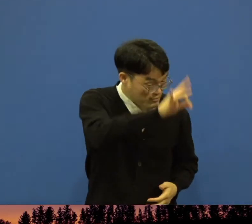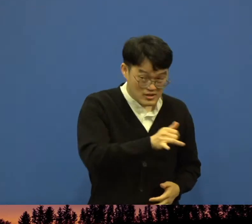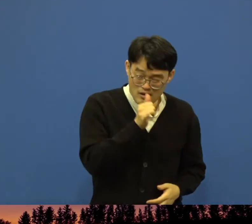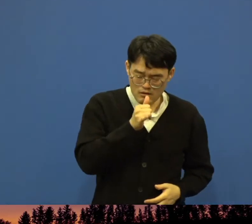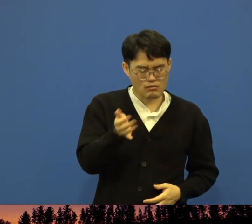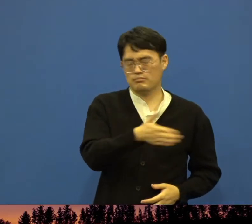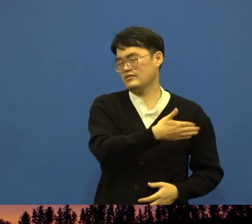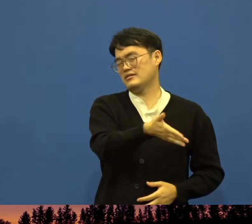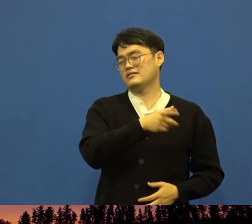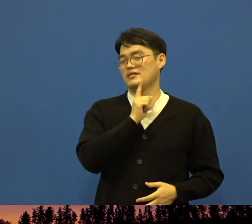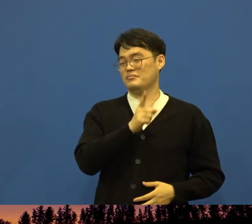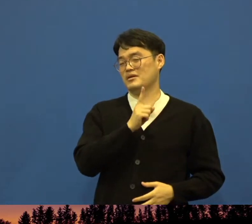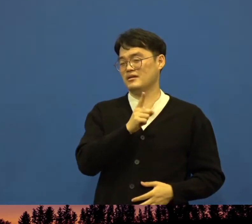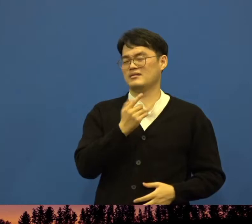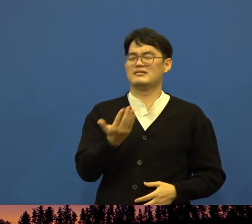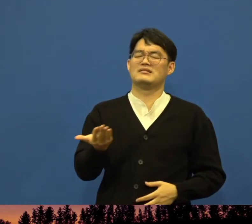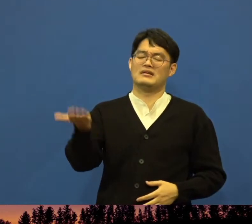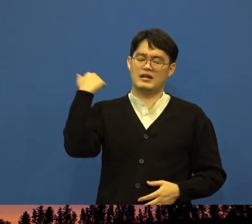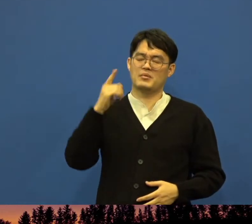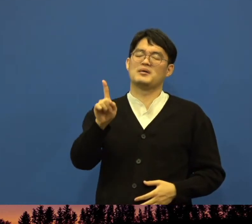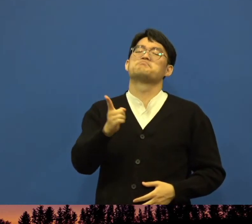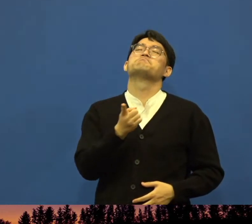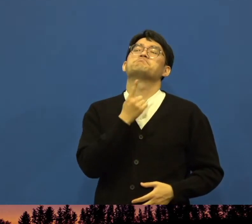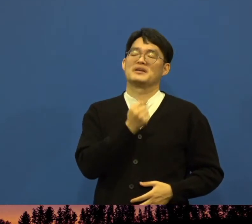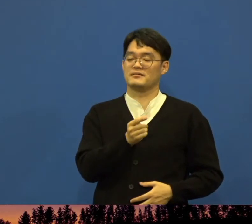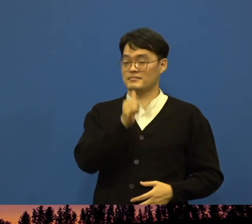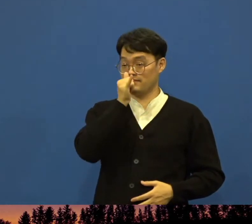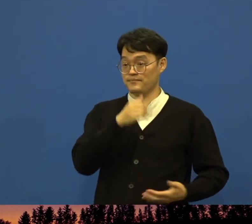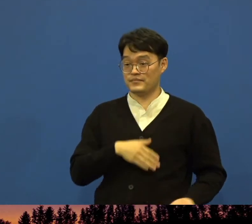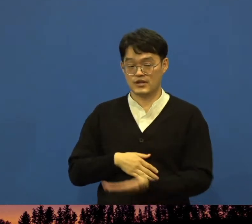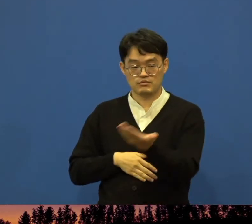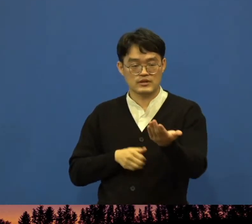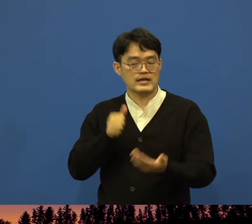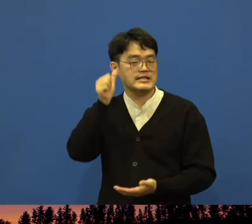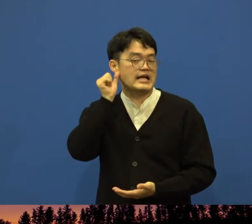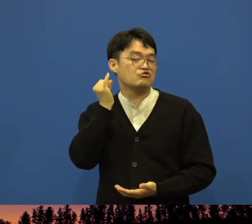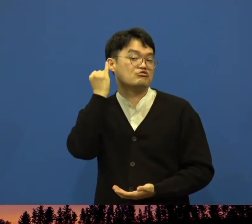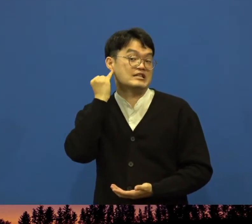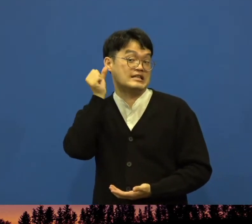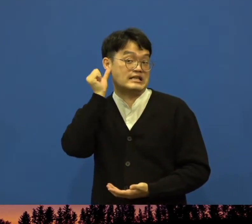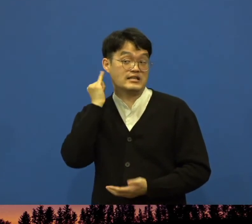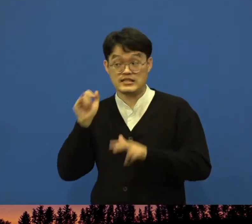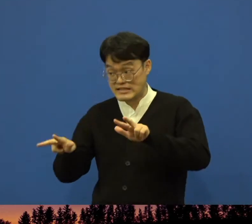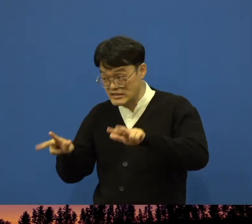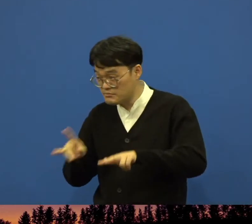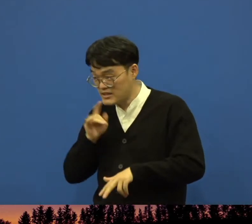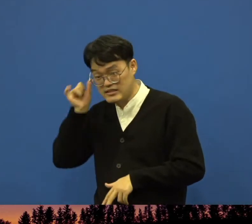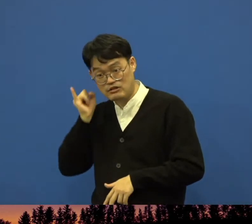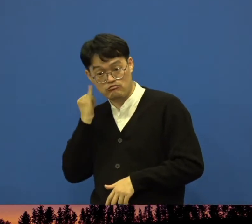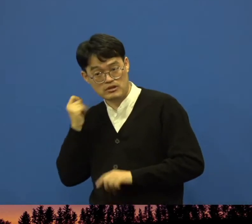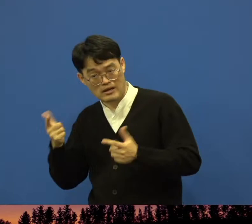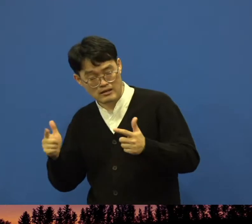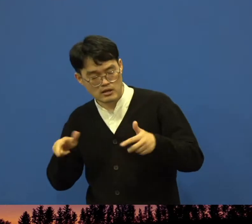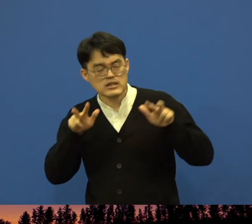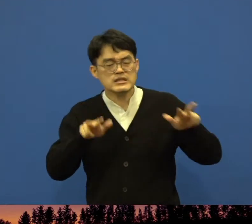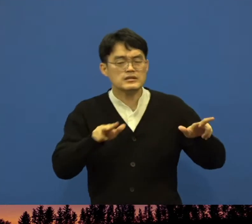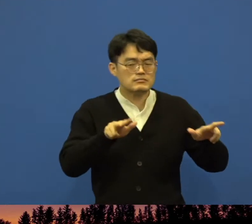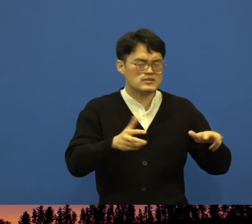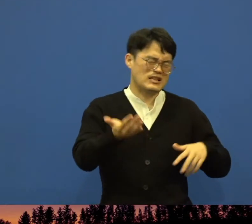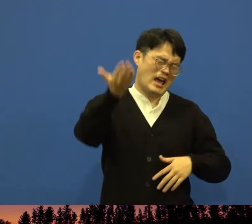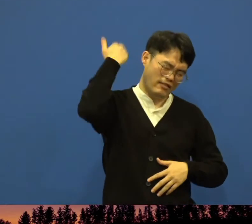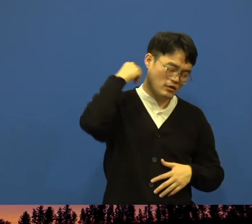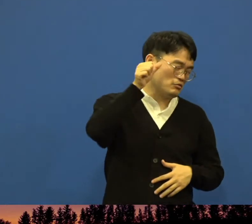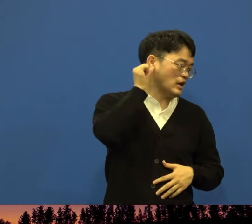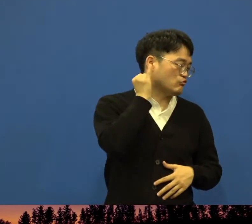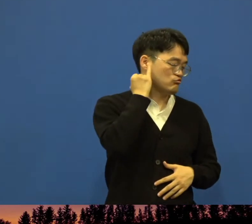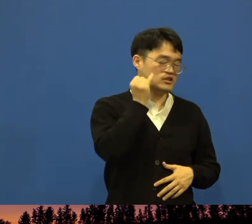있었는데, 예, 사춘기가 지금 있는 게 아니고 옛날에도 있었고, 지금도 똑같고.